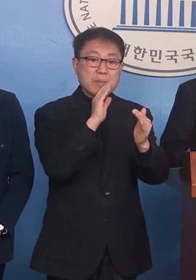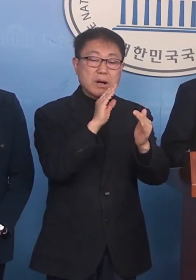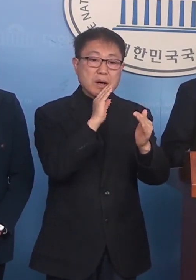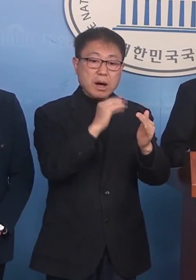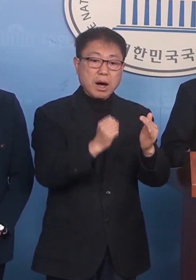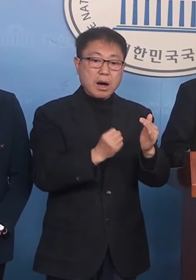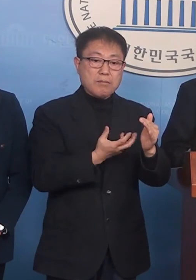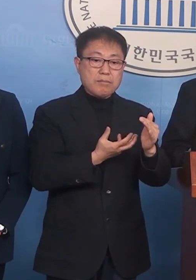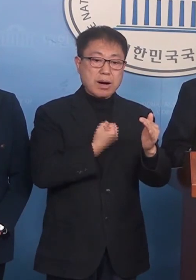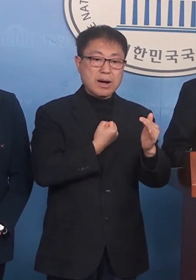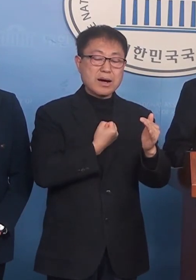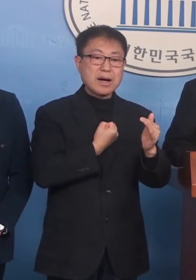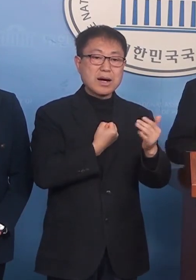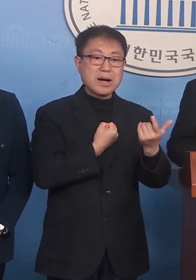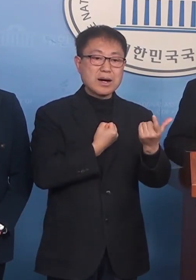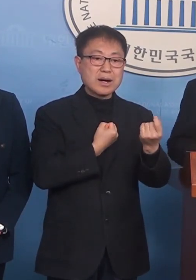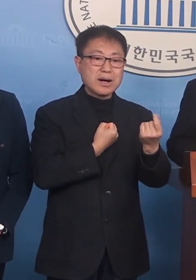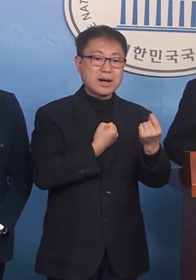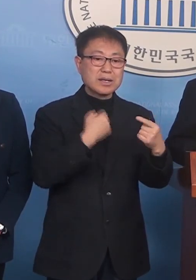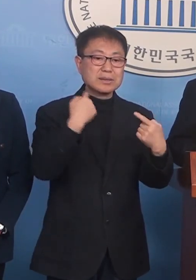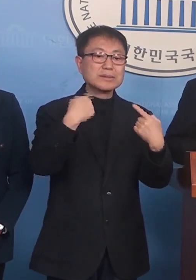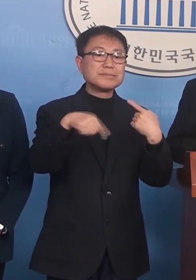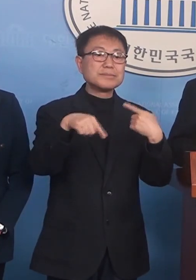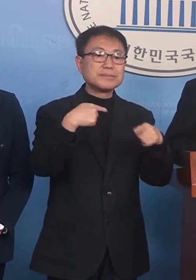놀라운 그러한 정치적